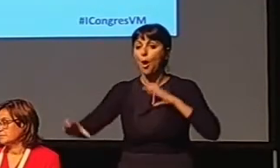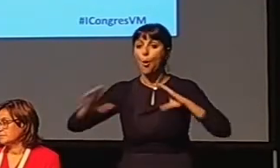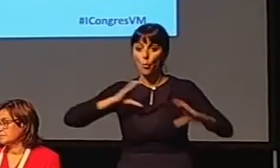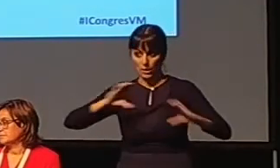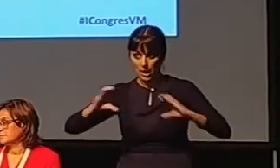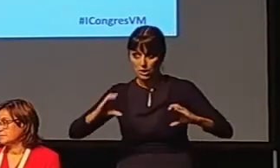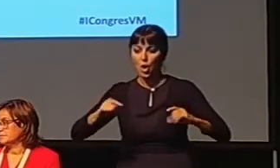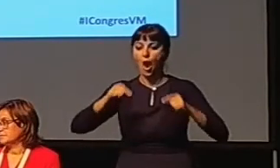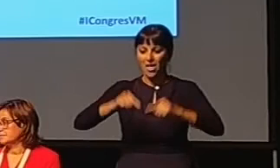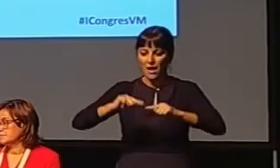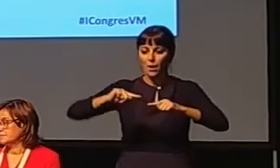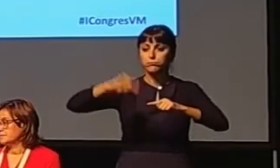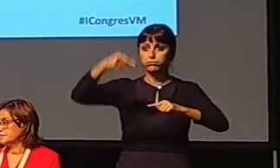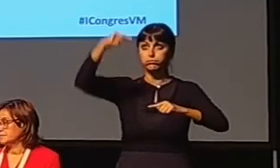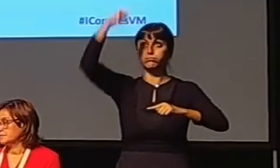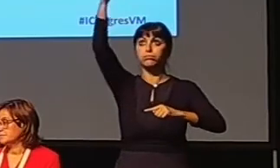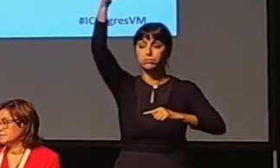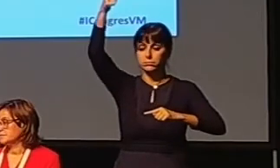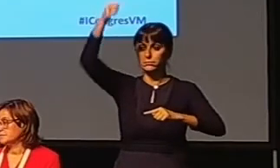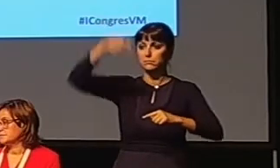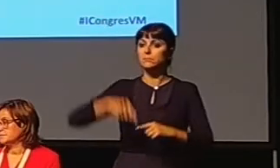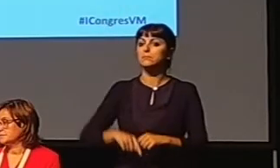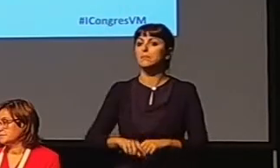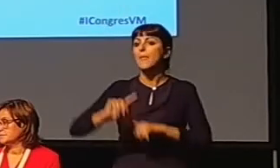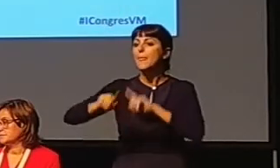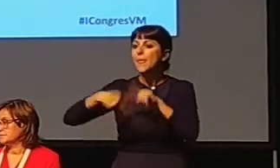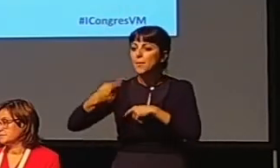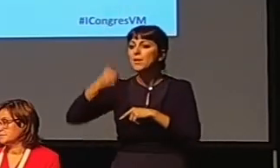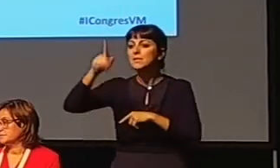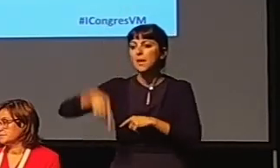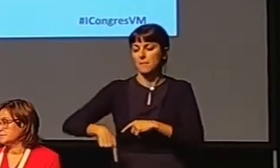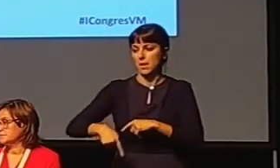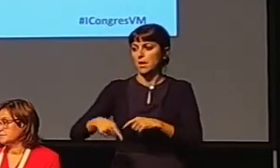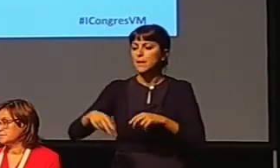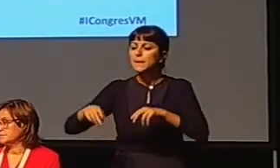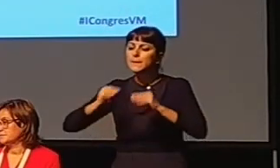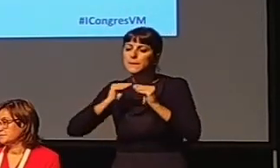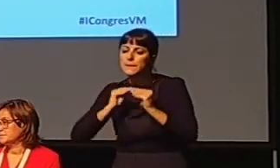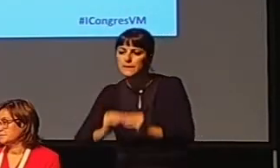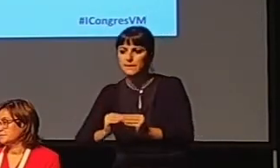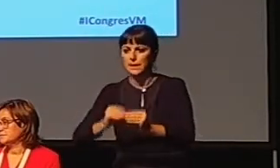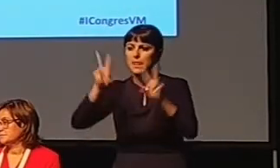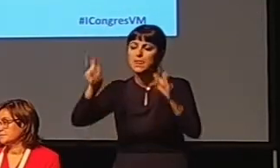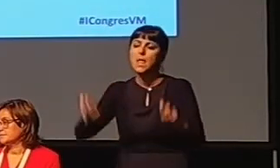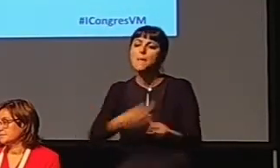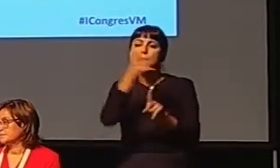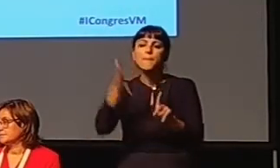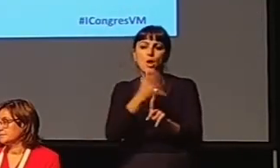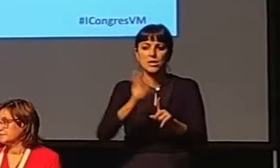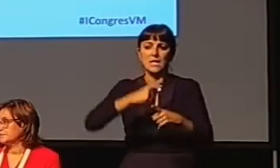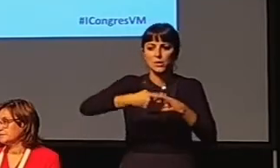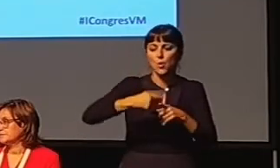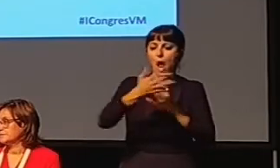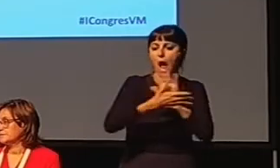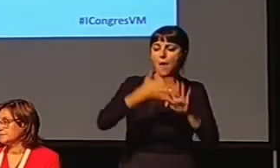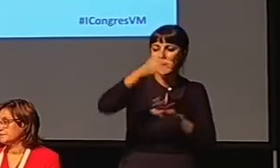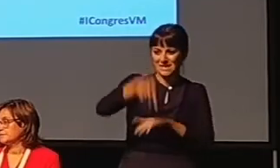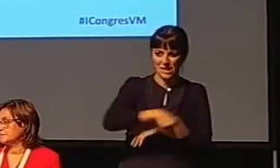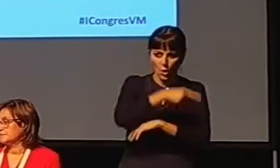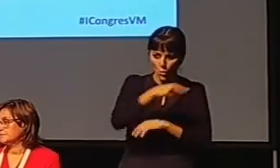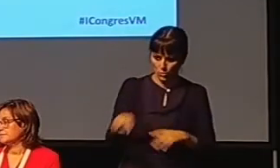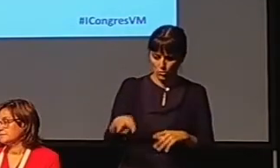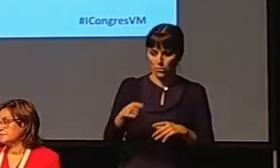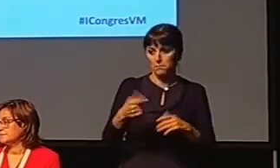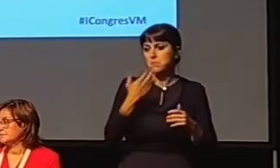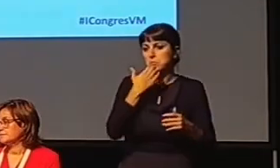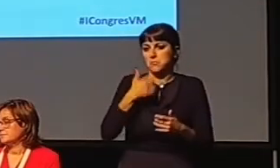dalt fins a baix, vale? Com s'estan articulant, si en els circuits s'està parlant sobre violència sexual. La meva experiència, per exemple, en l'Ajuntament de Barcelona,